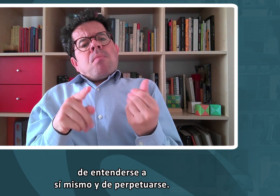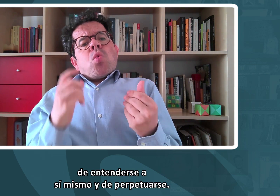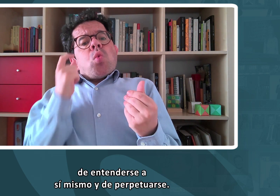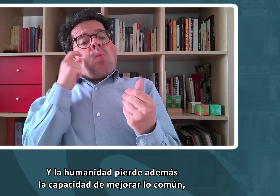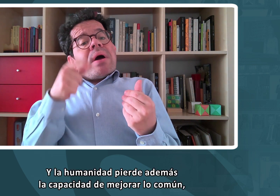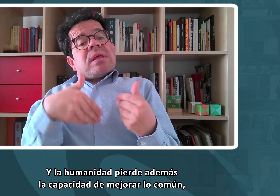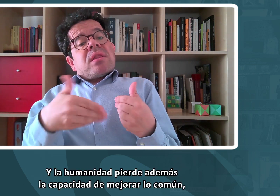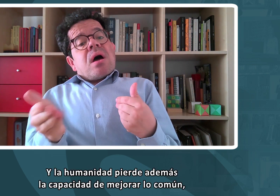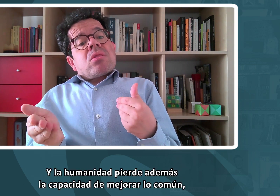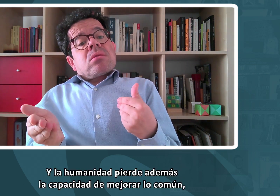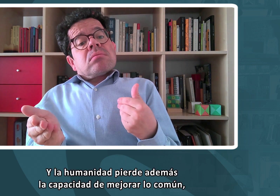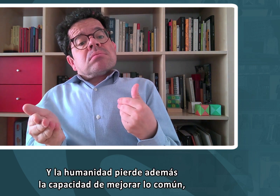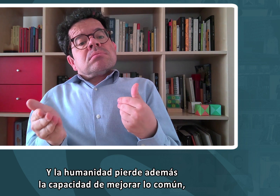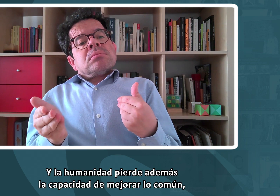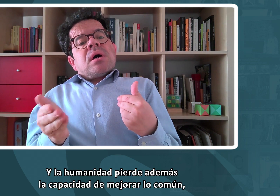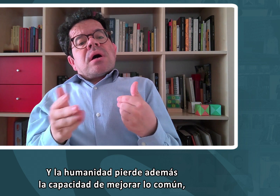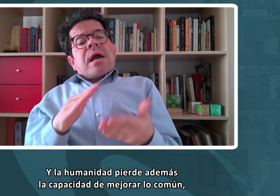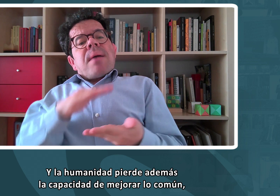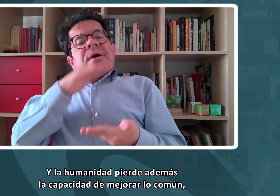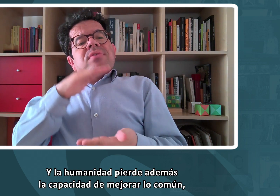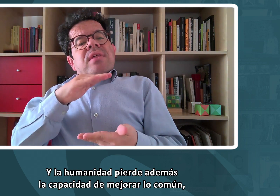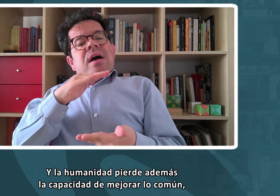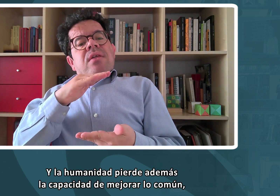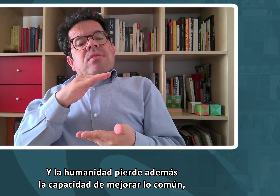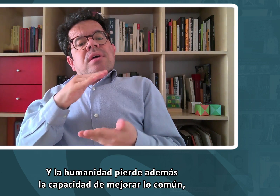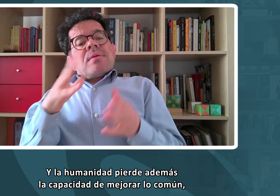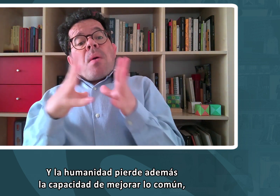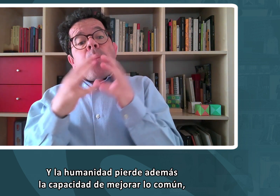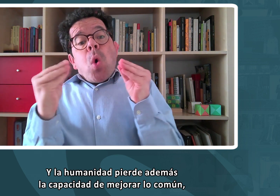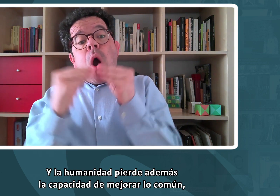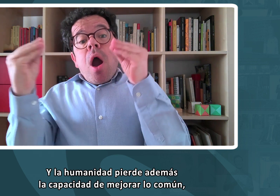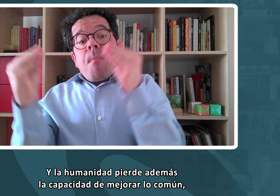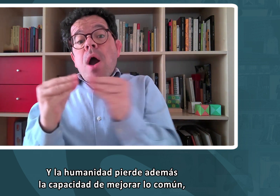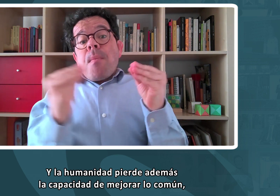Y la humanidad pierde además la capacidad de mejorar lo común.